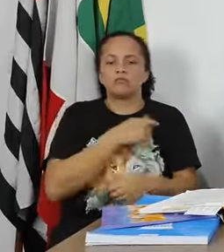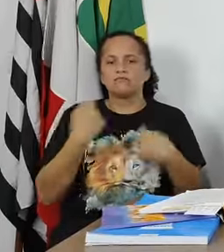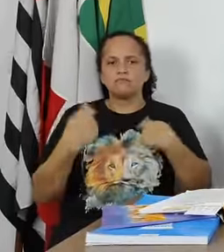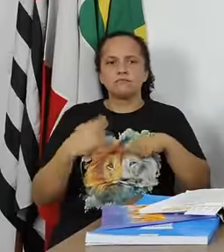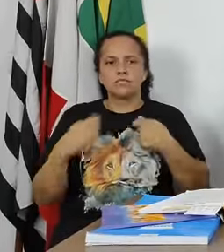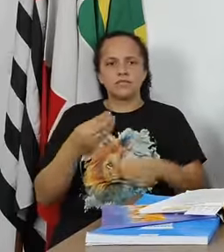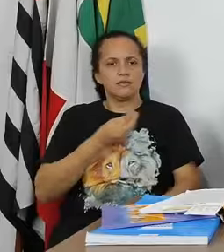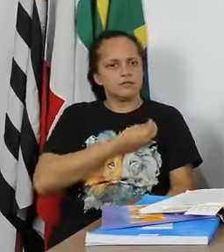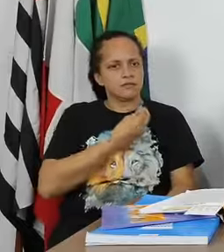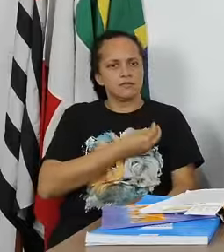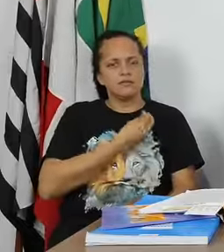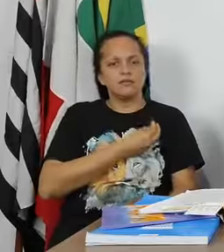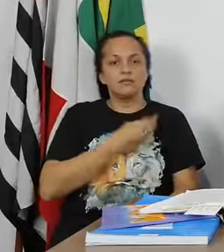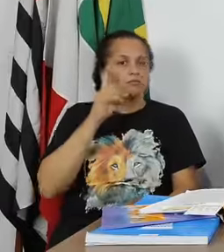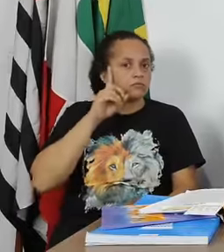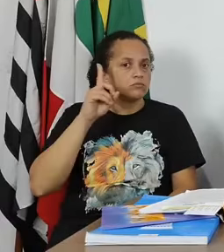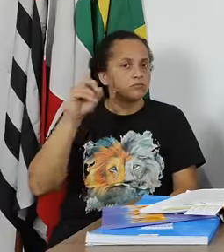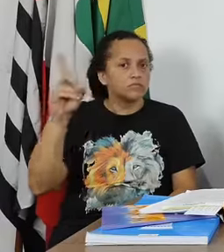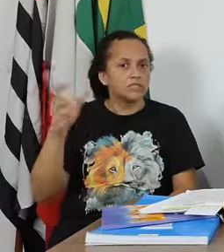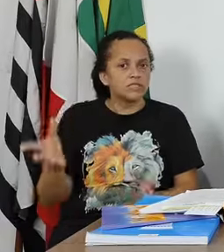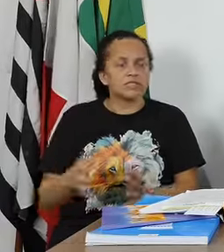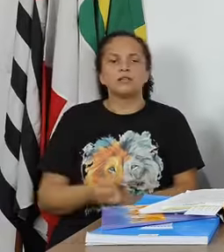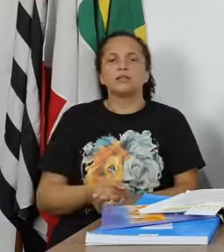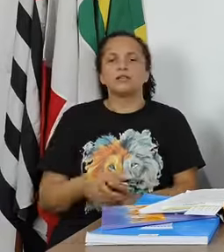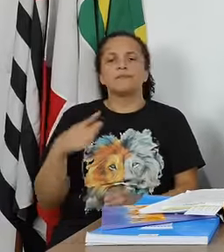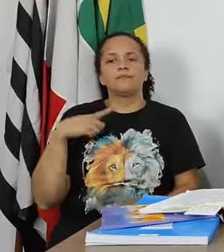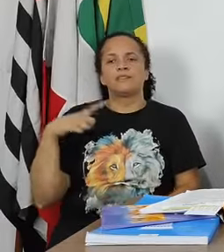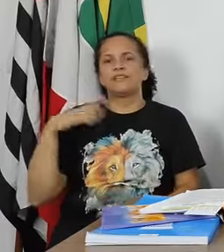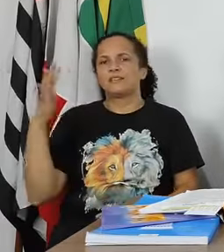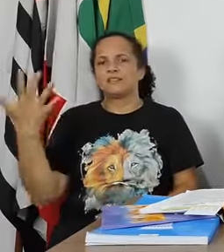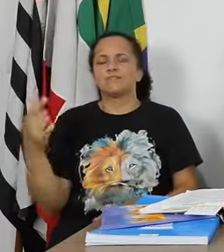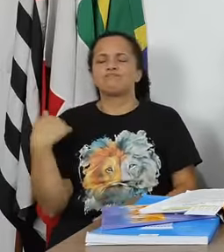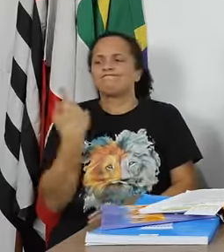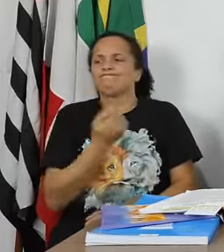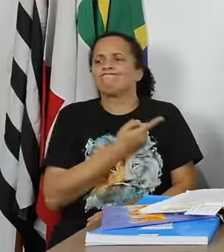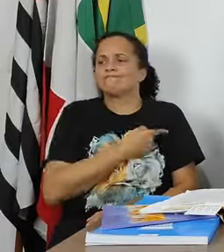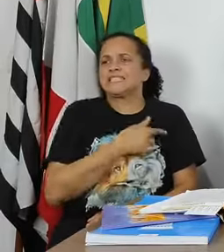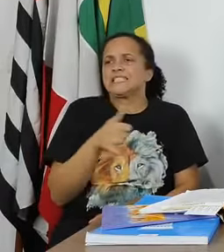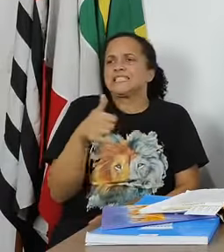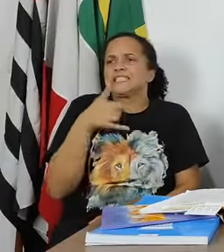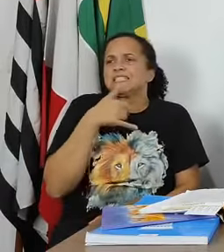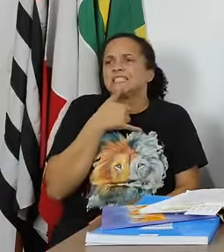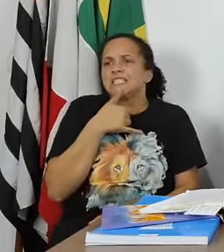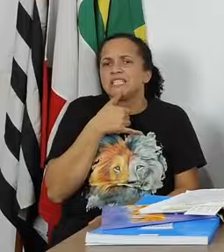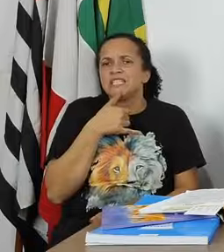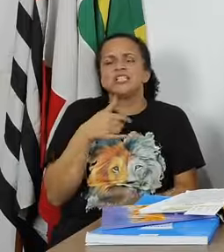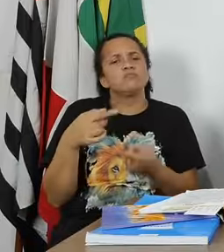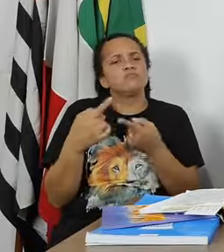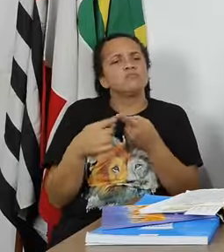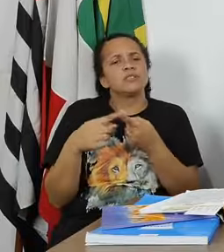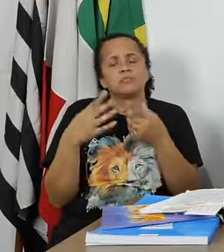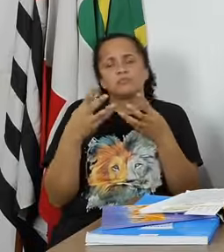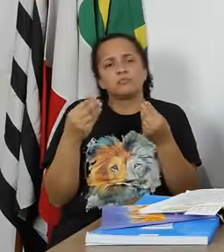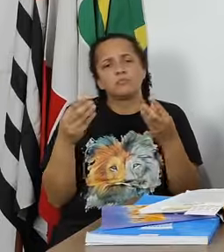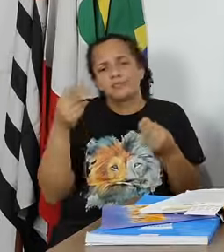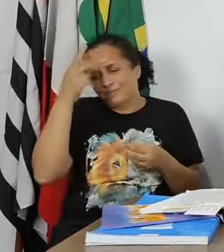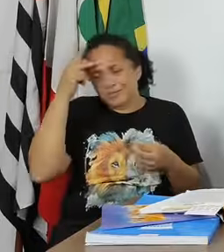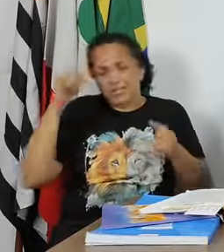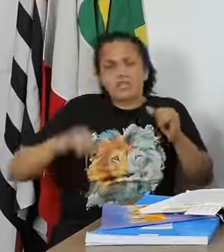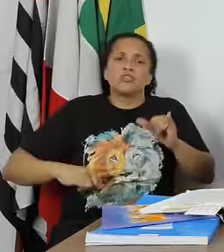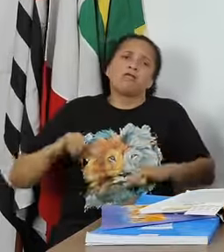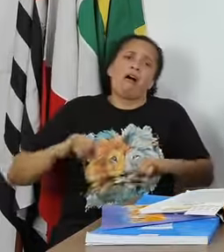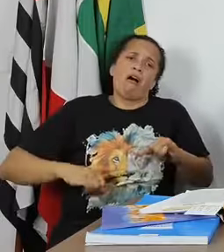né? Para viver esse momento que, infelizmente, ficamos tristes porque muitas pessoas sofrem, muitas pessoas